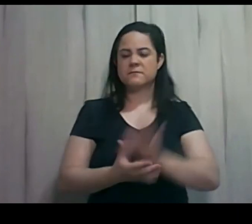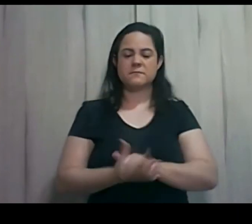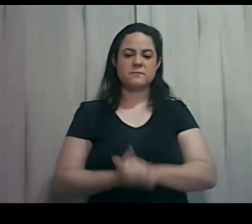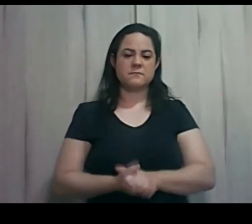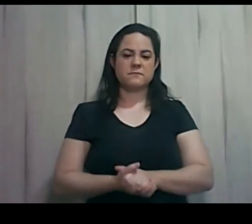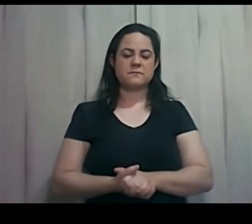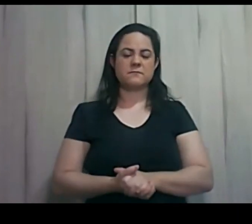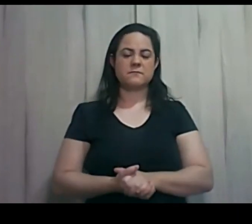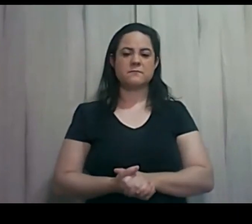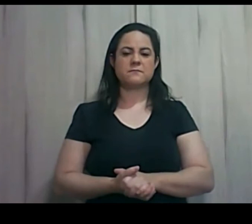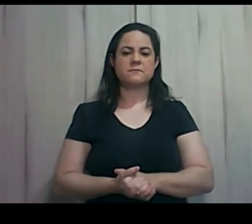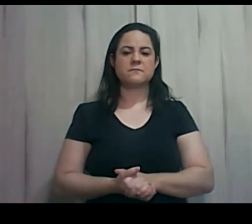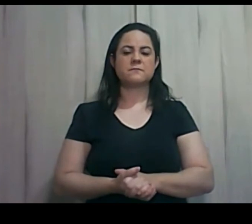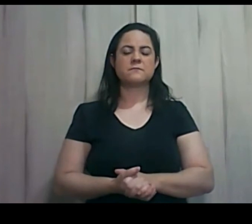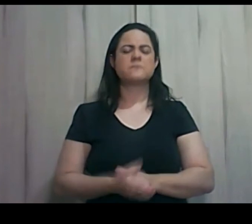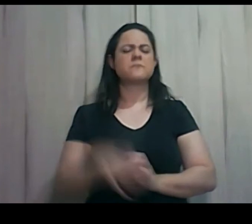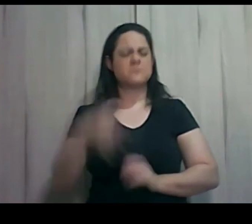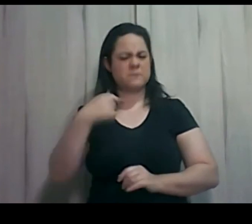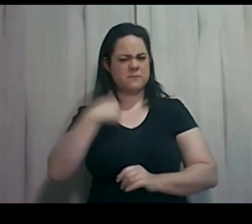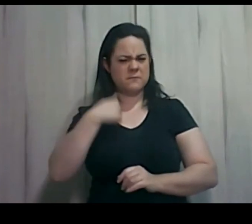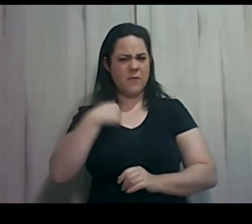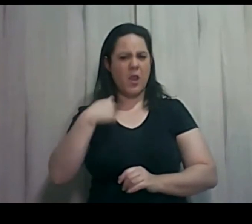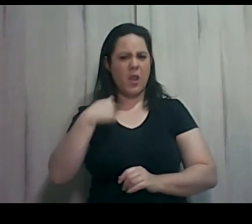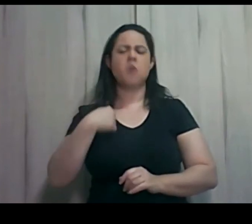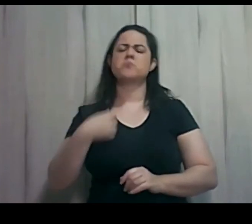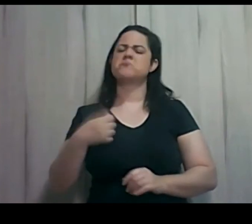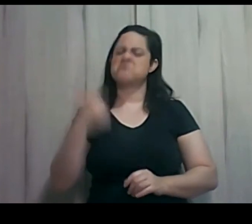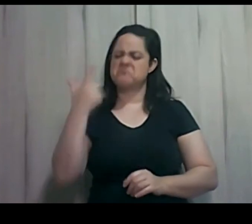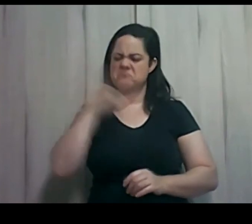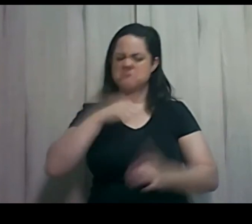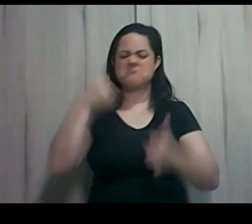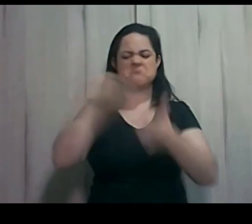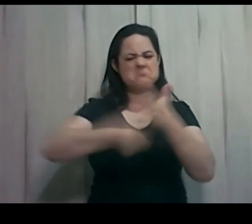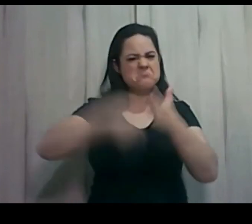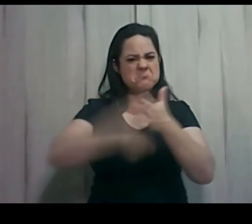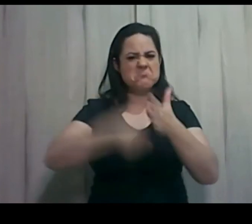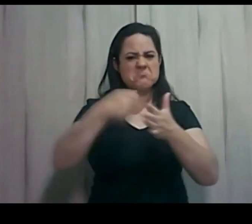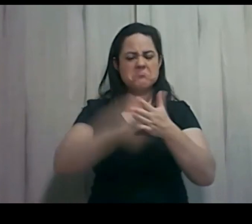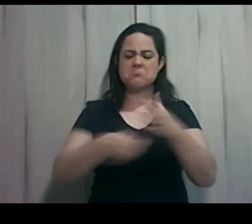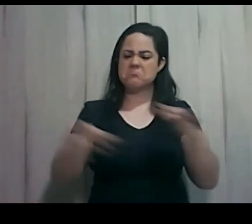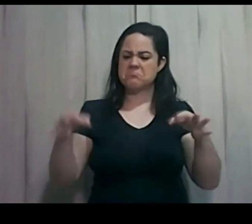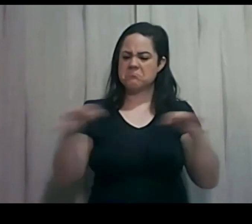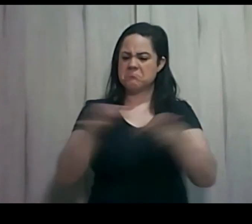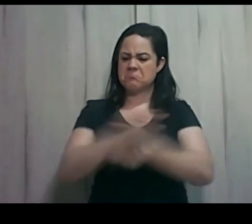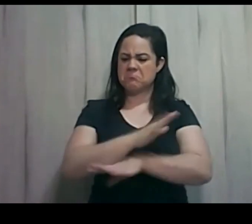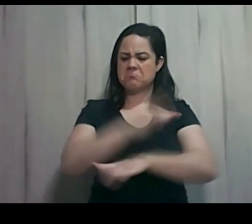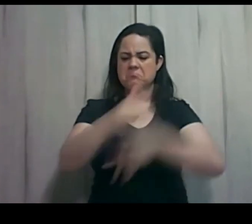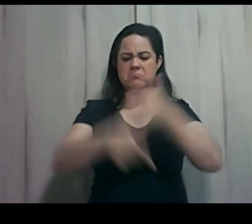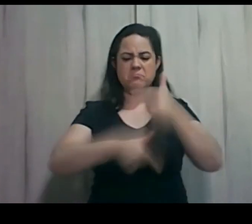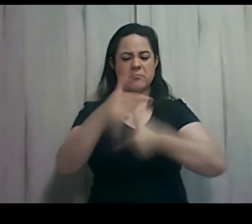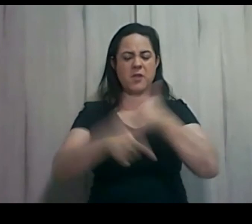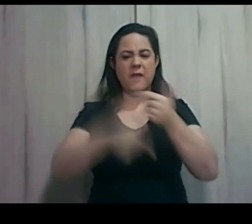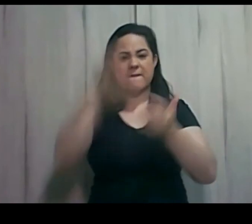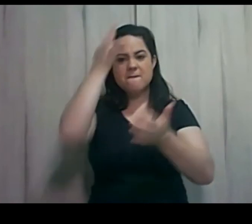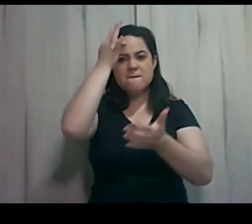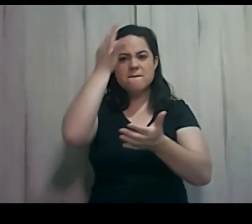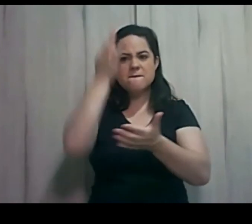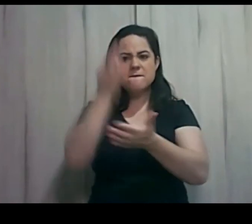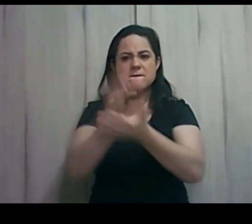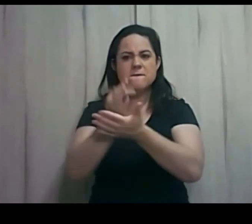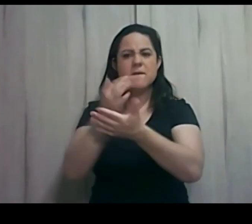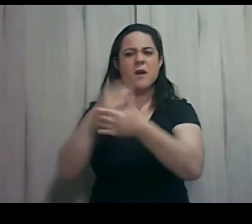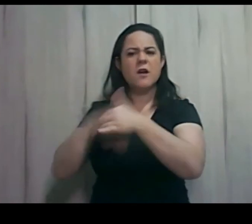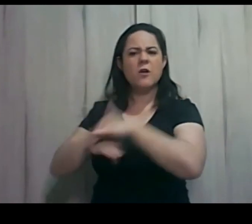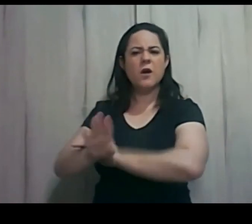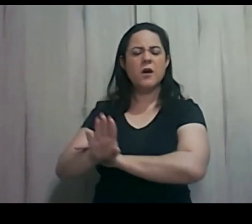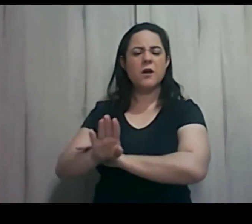combati o bom combate, acabei a carreira, guardei a fé.